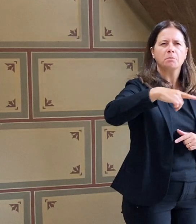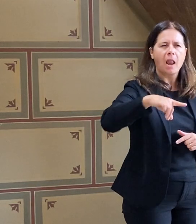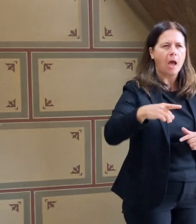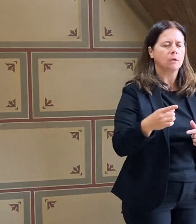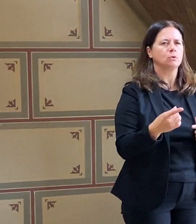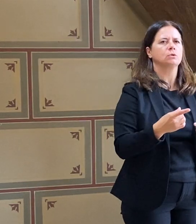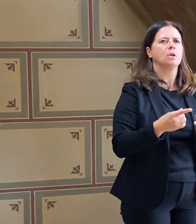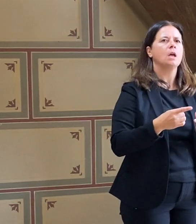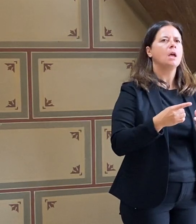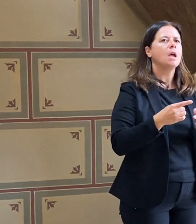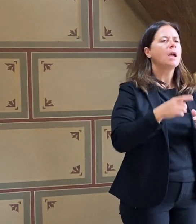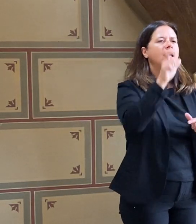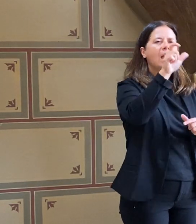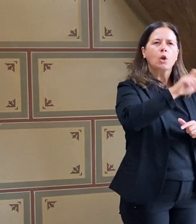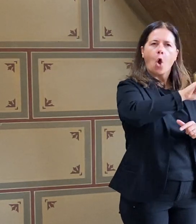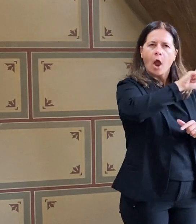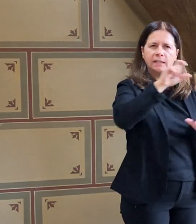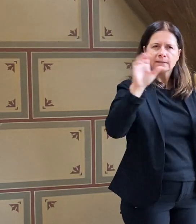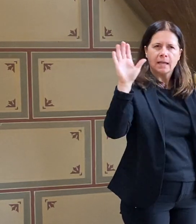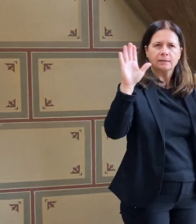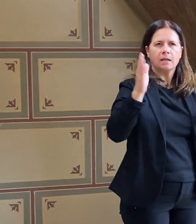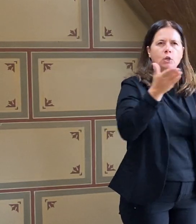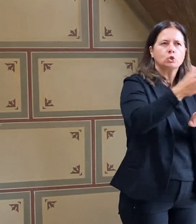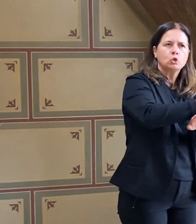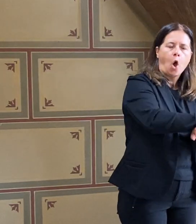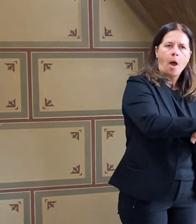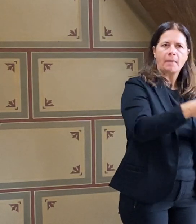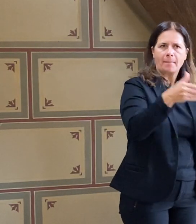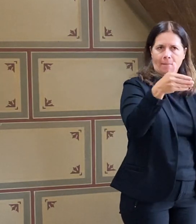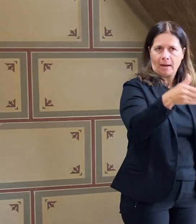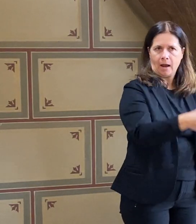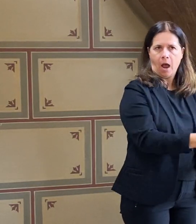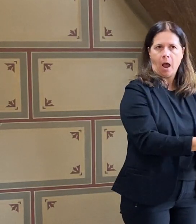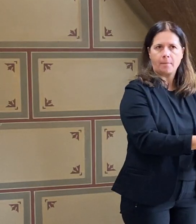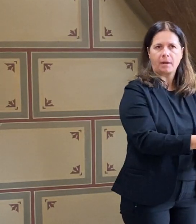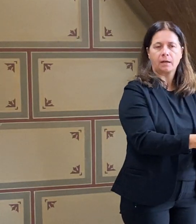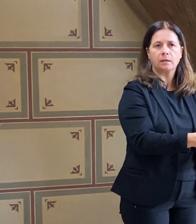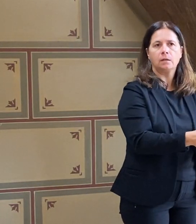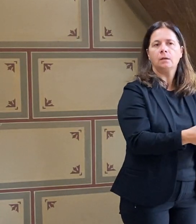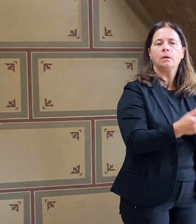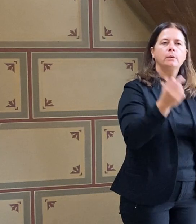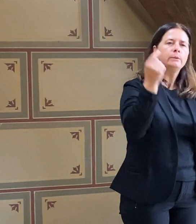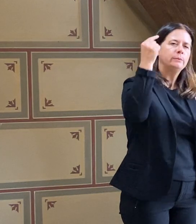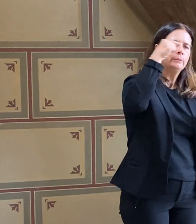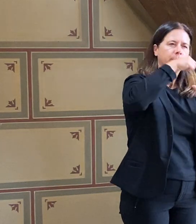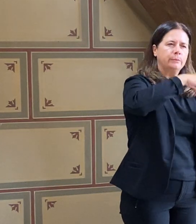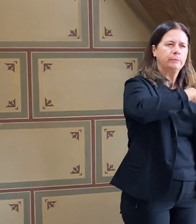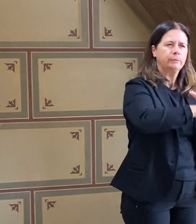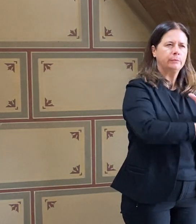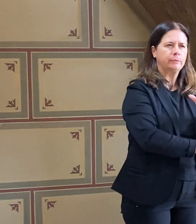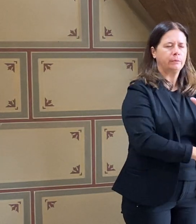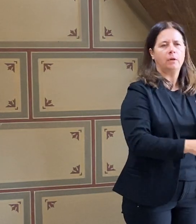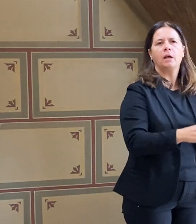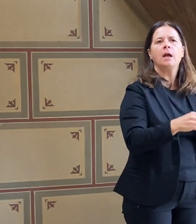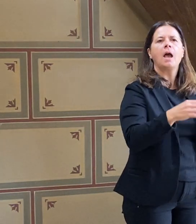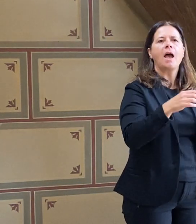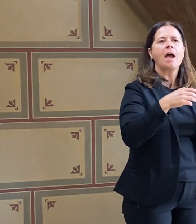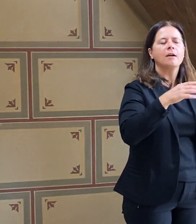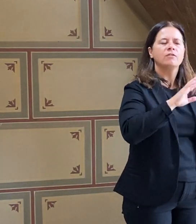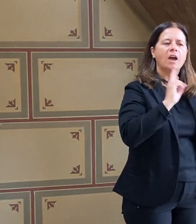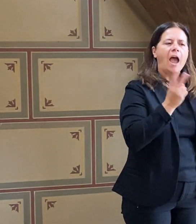Pilatus, gekreuzigt, gestorben und begraben, hinabgestiegen in das Reich des